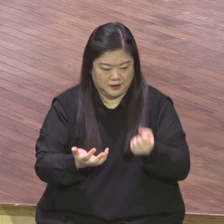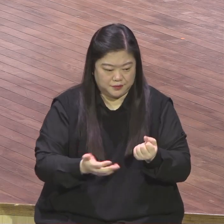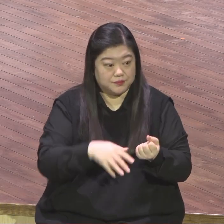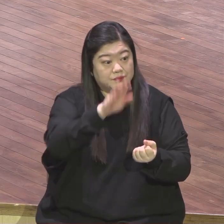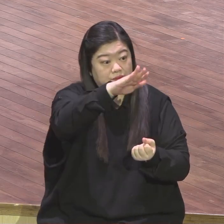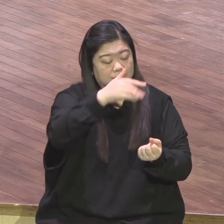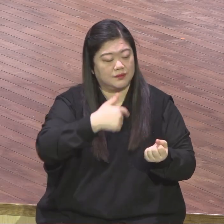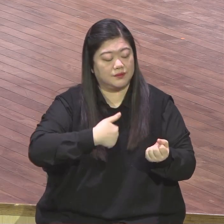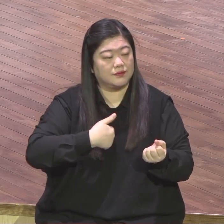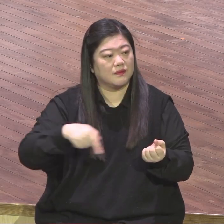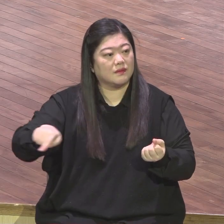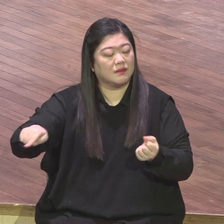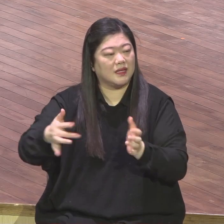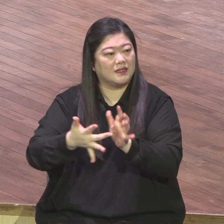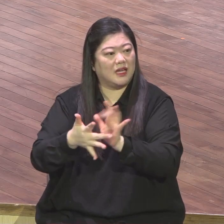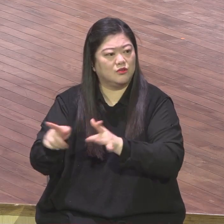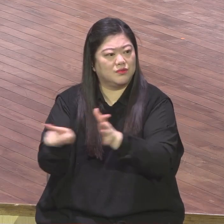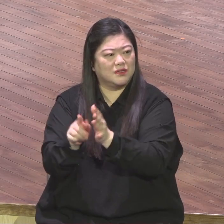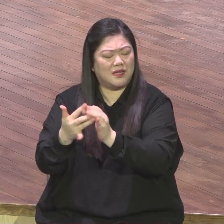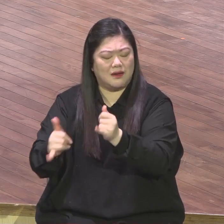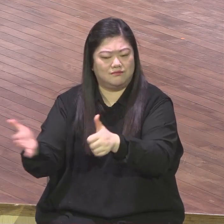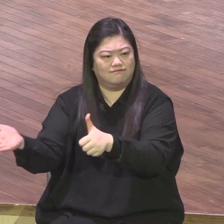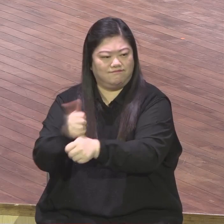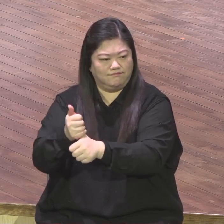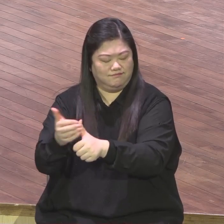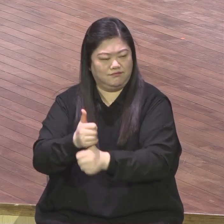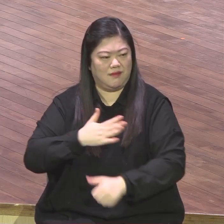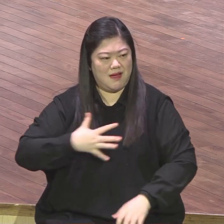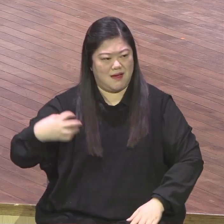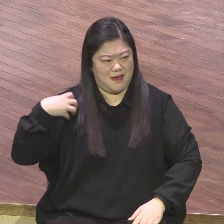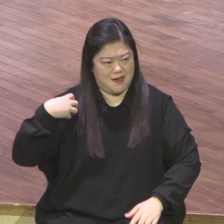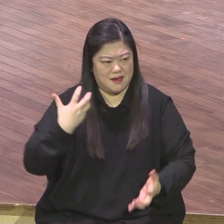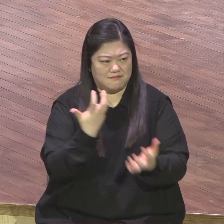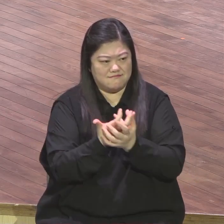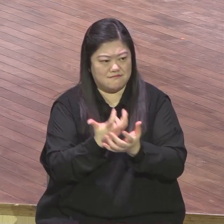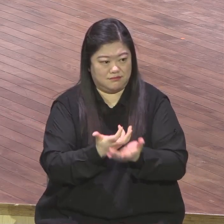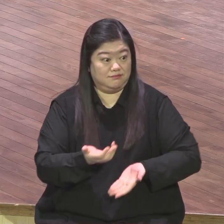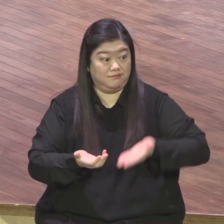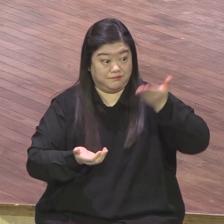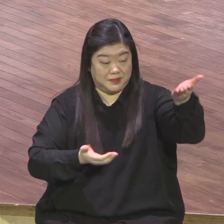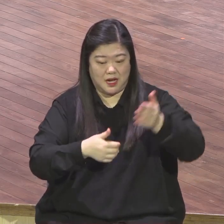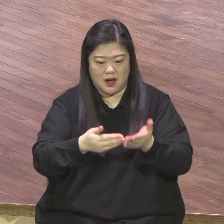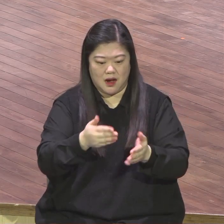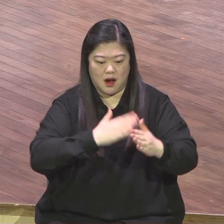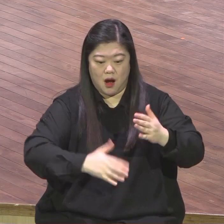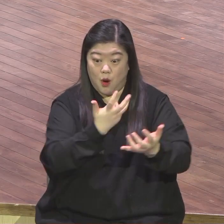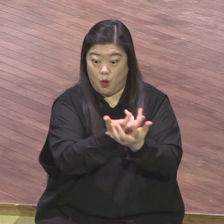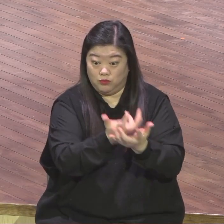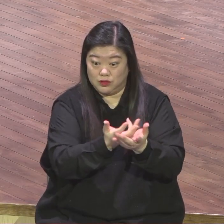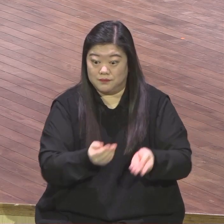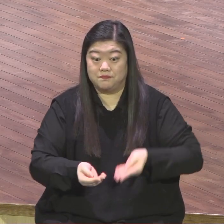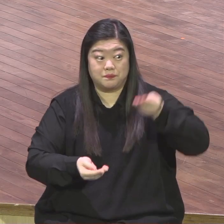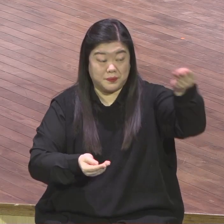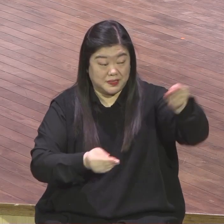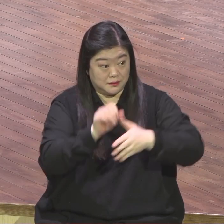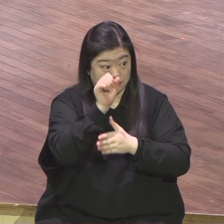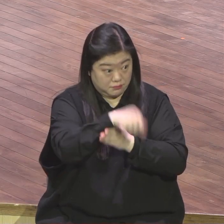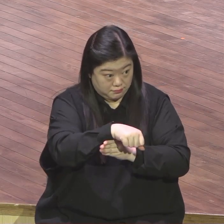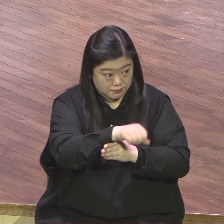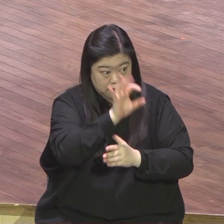그렇게 갔었던 것입니다. 그런데 그 다메섹 길거리에서 부활하신 예수님이